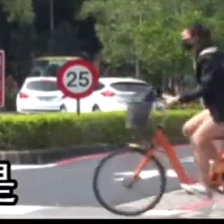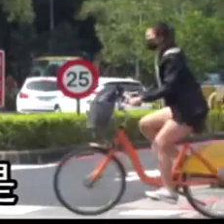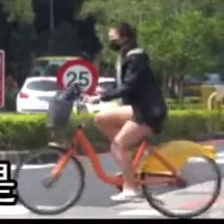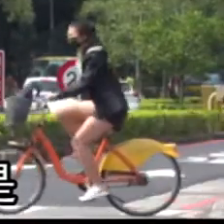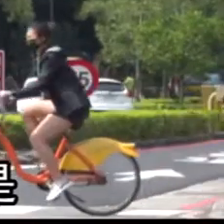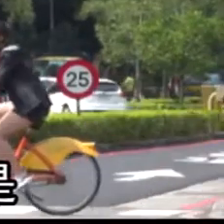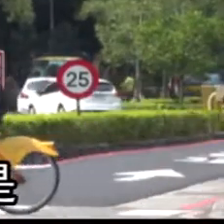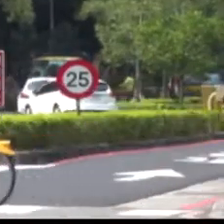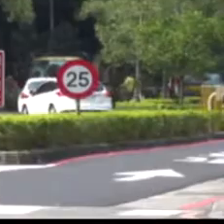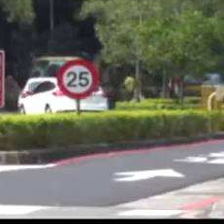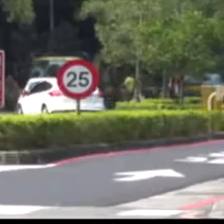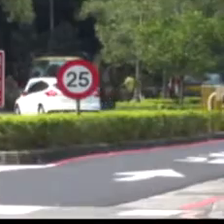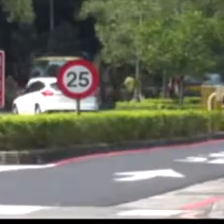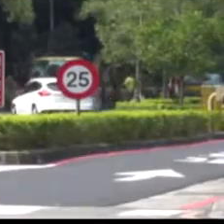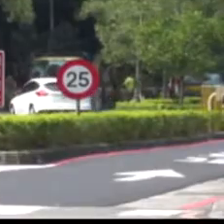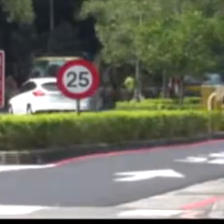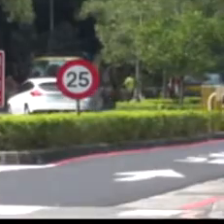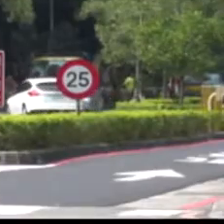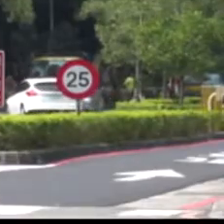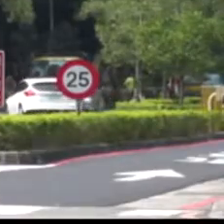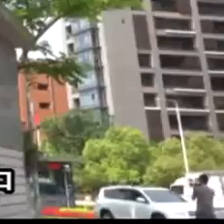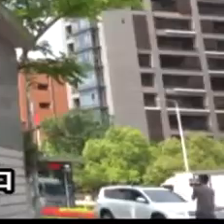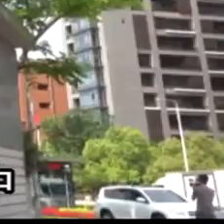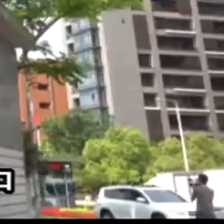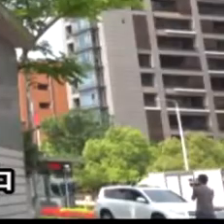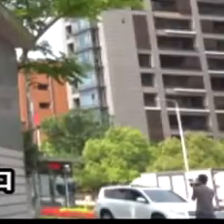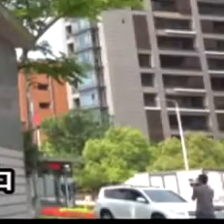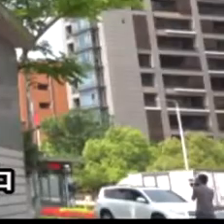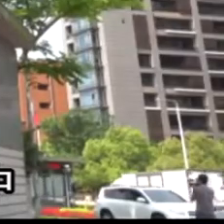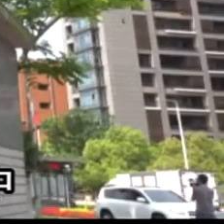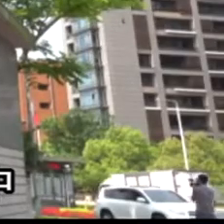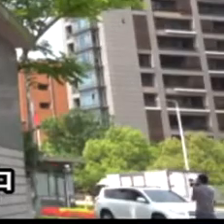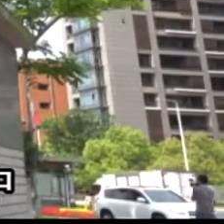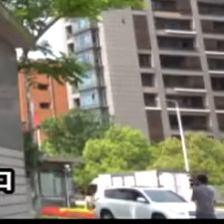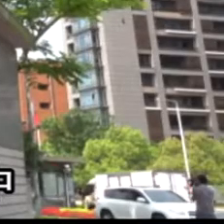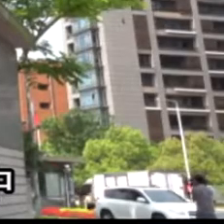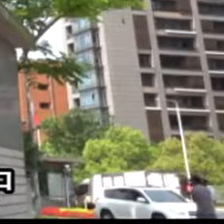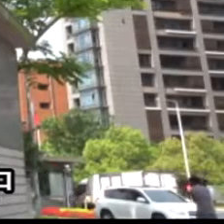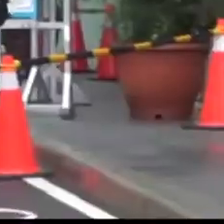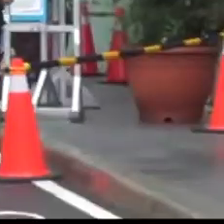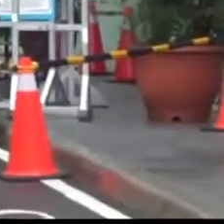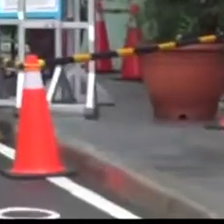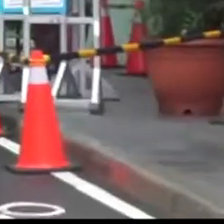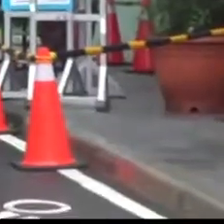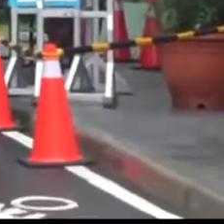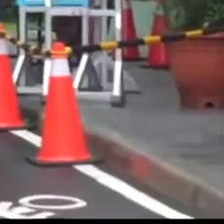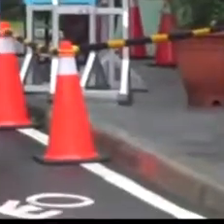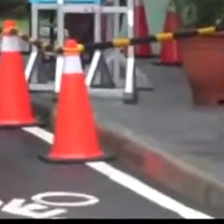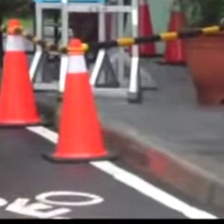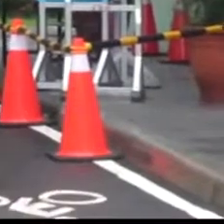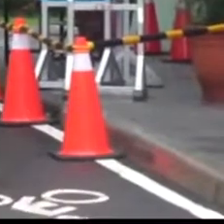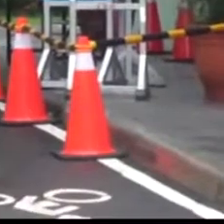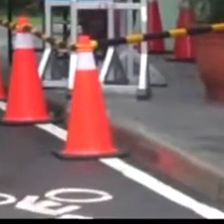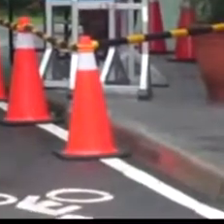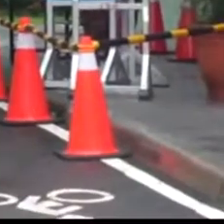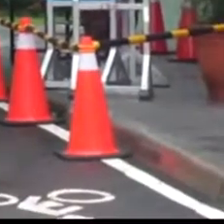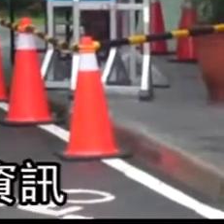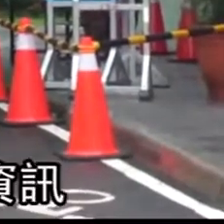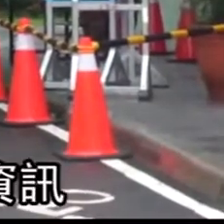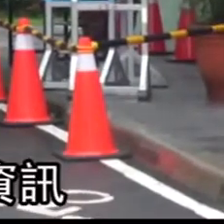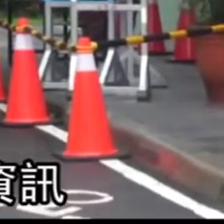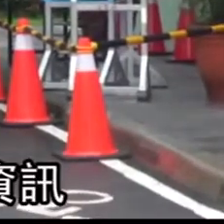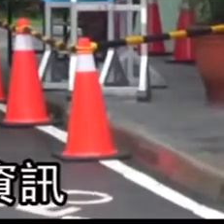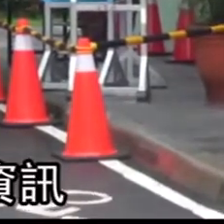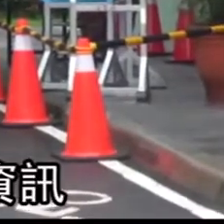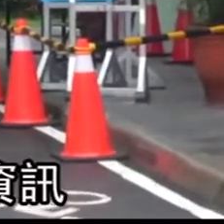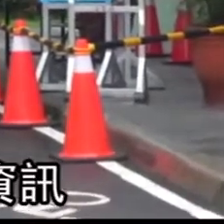是，台大负责的副校长跟中研院的沟通当中，好像窗口上面确